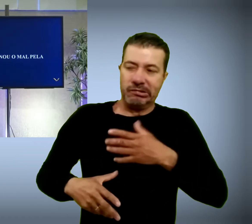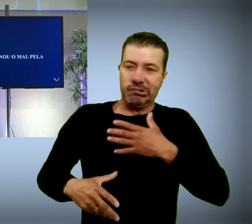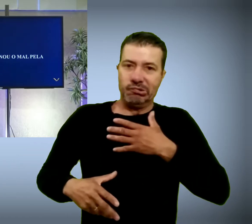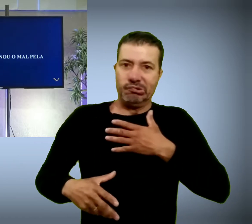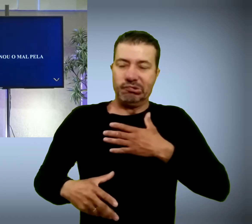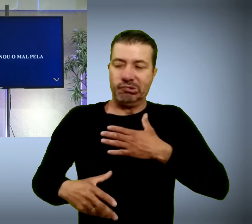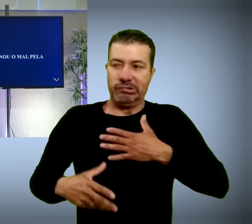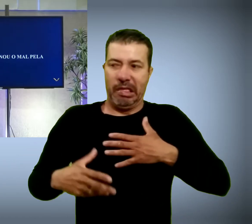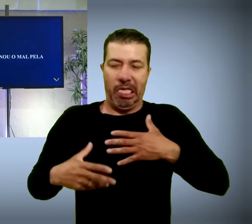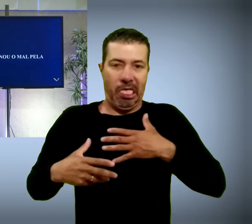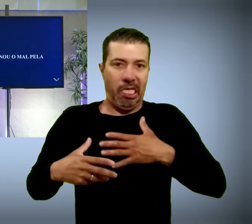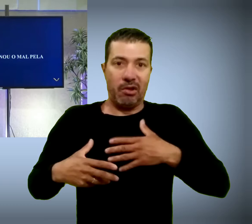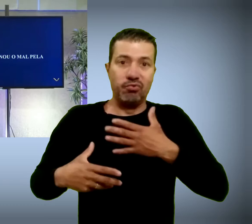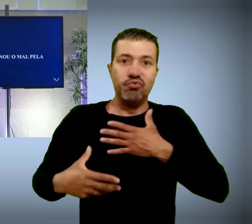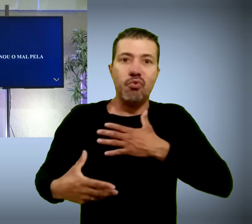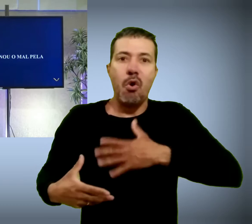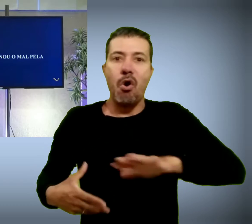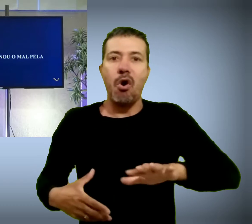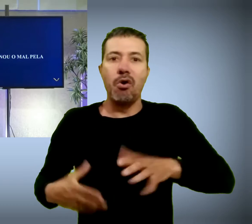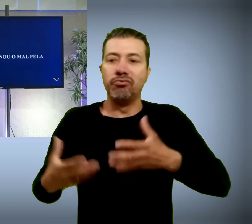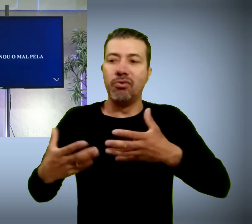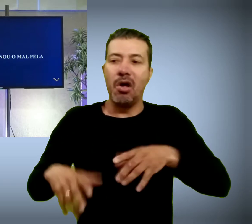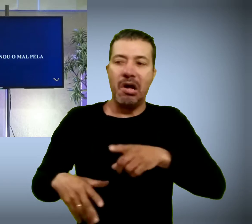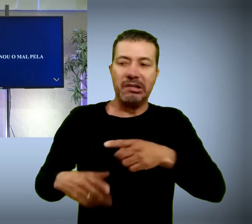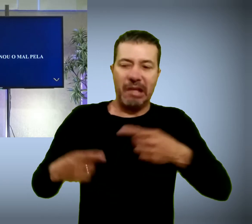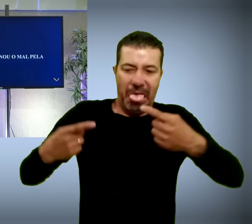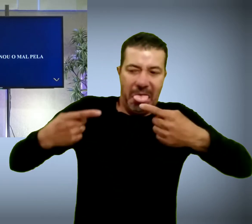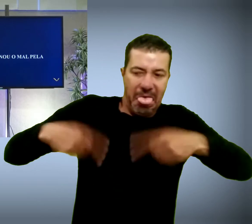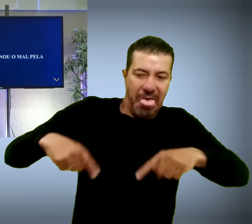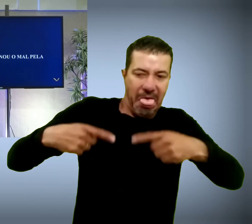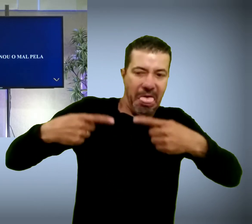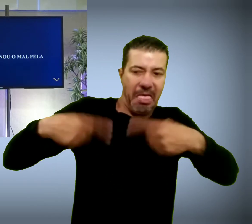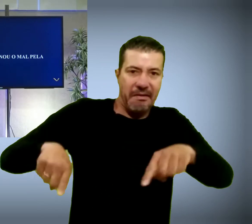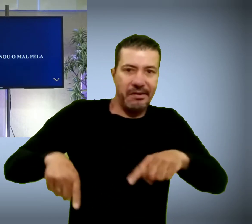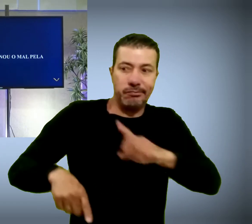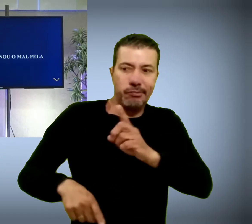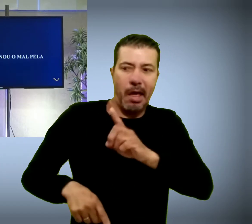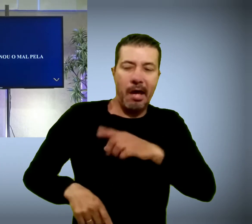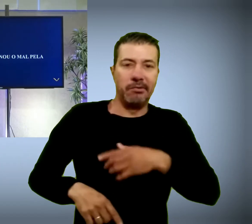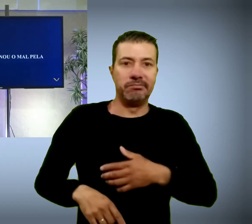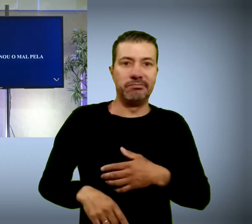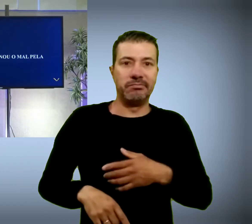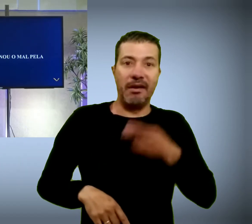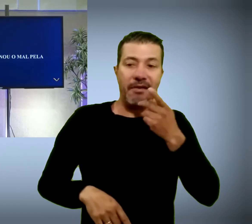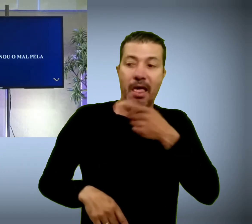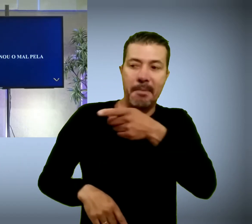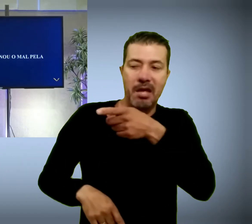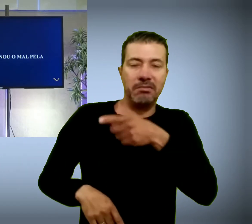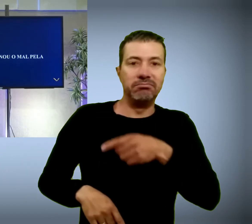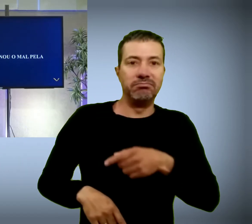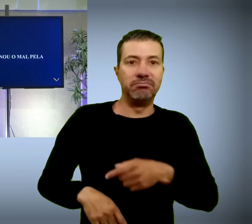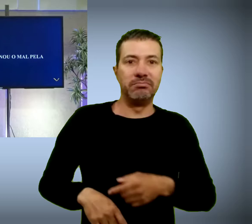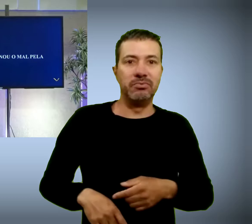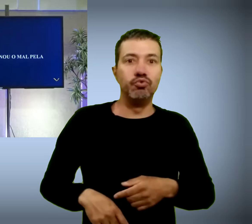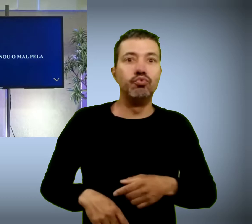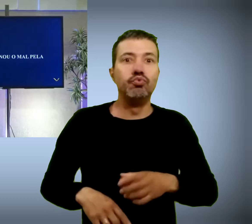tá? E ele se vinga de quem falar um não para ele. E todo mundo sabe que essa é a minha